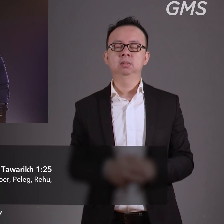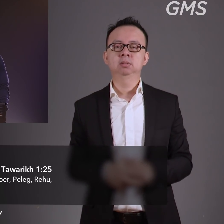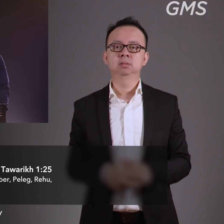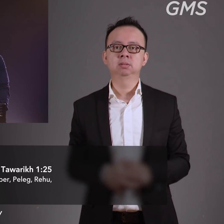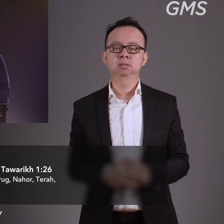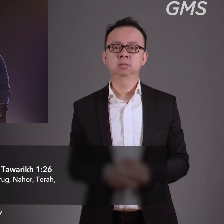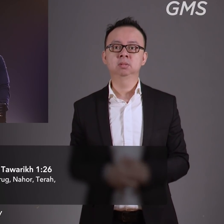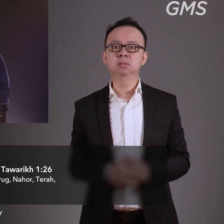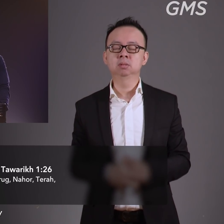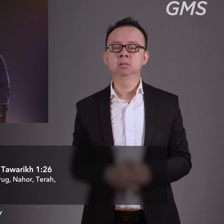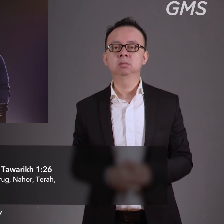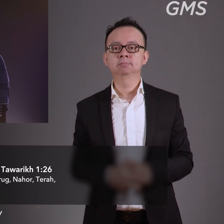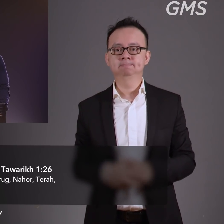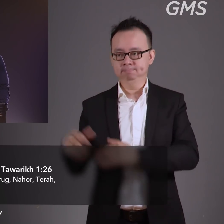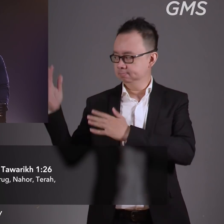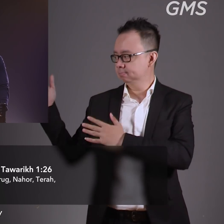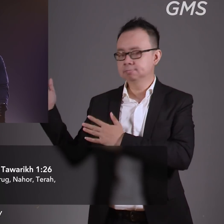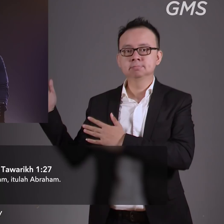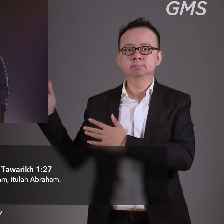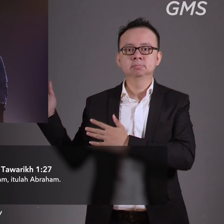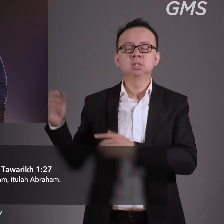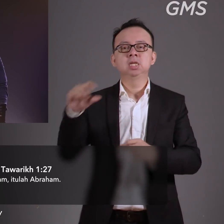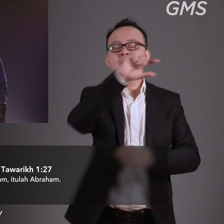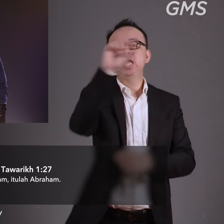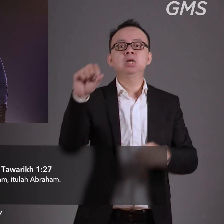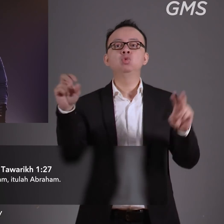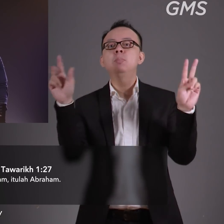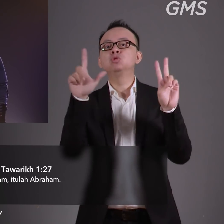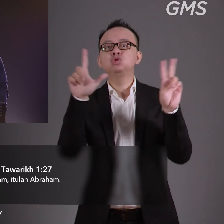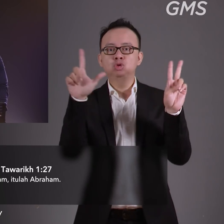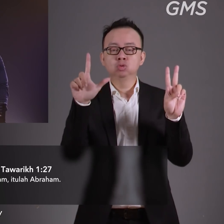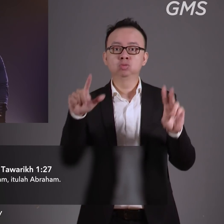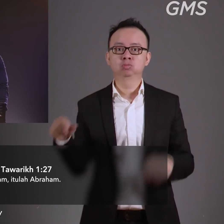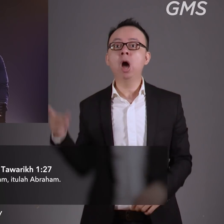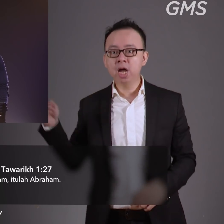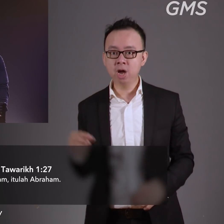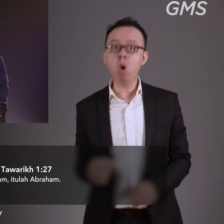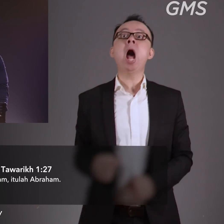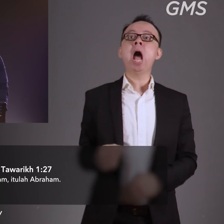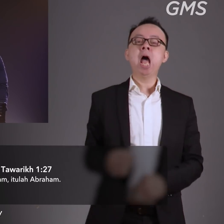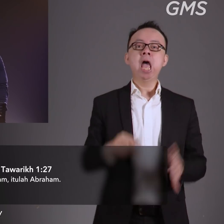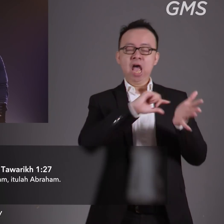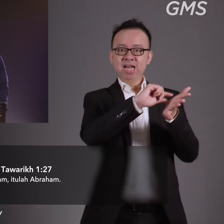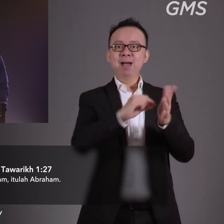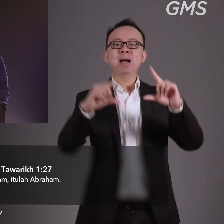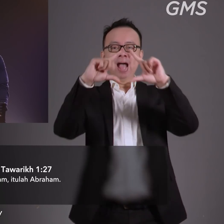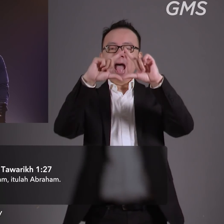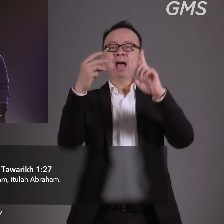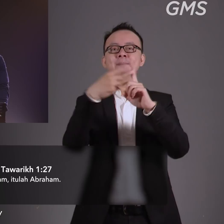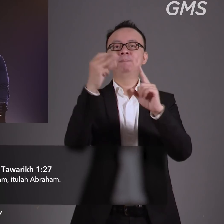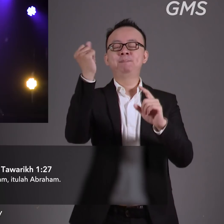Eber, Pelek, Rehu, Seruk, Nahor, Terah. Ayat 27 yang terakhir, Abram, muncullah lakon